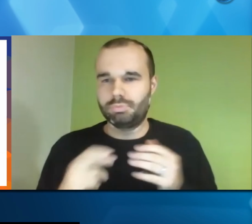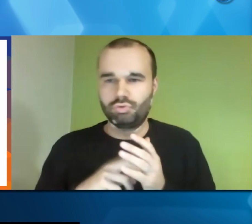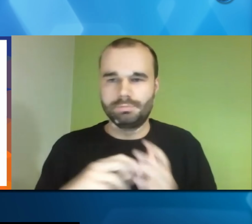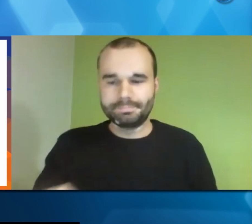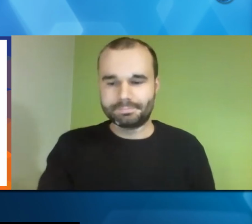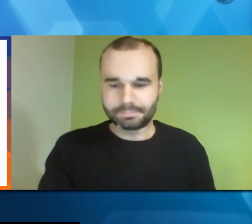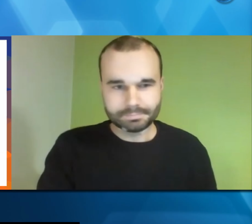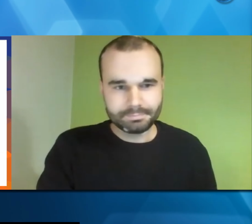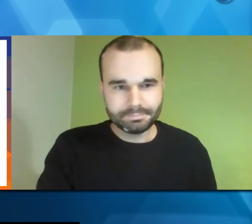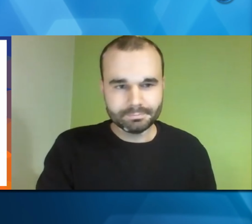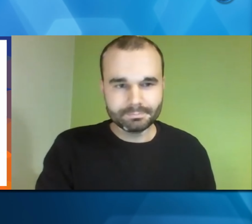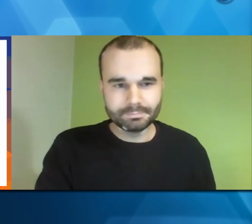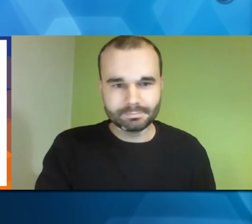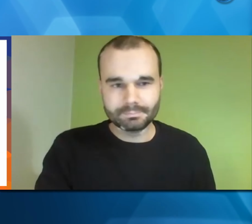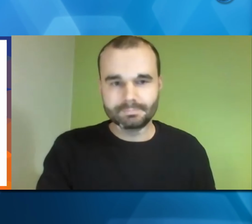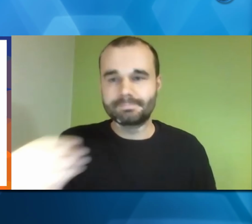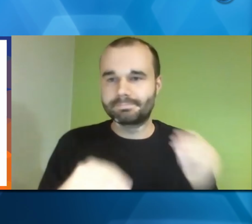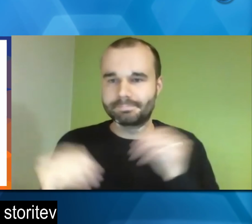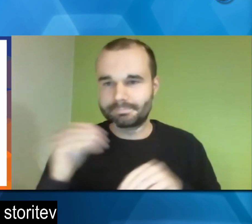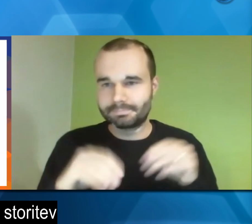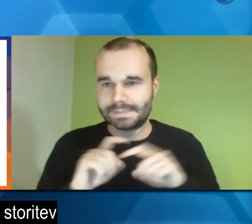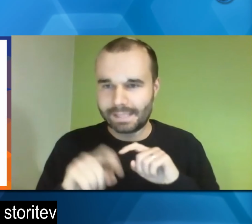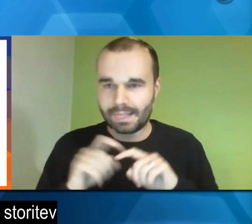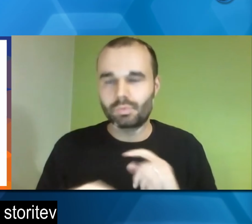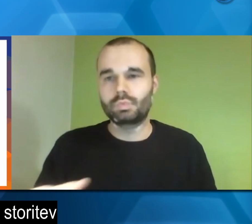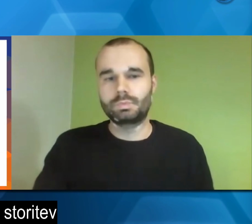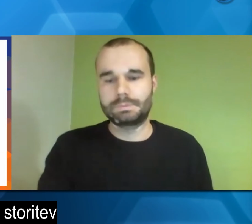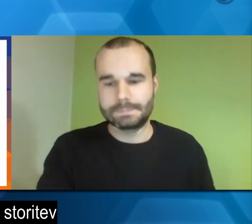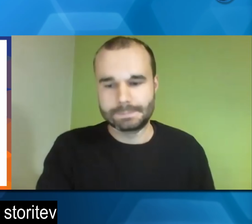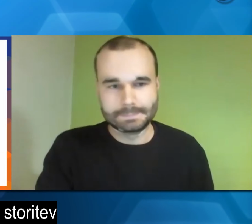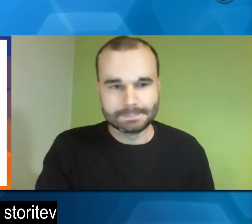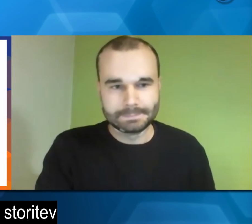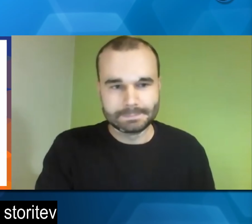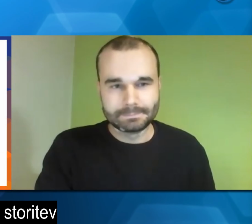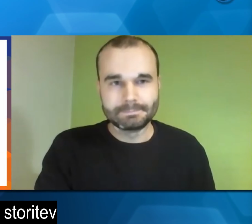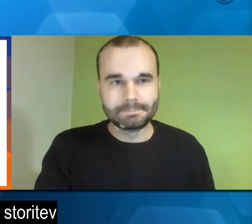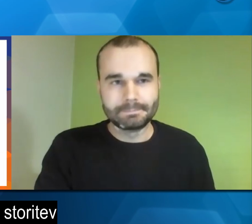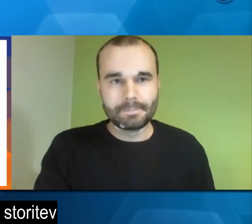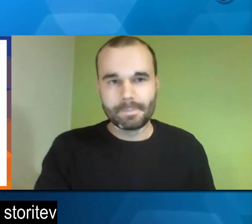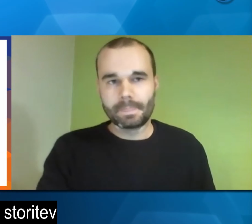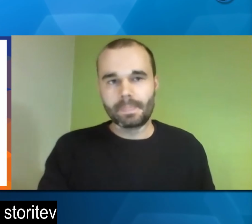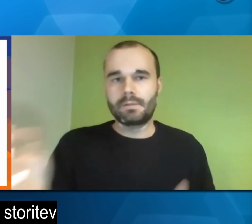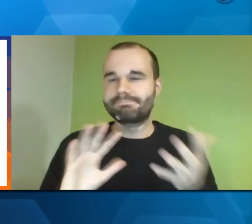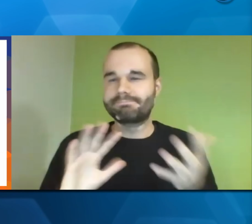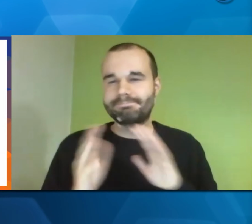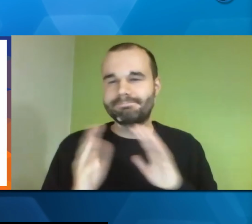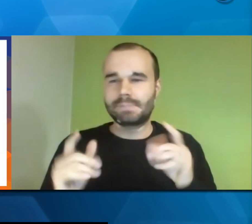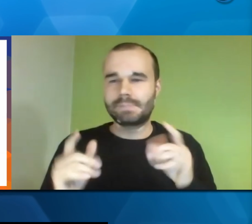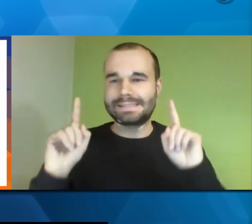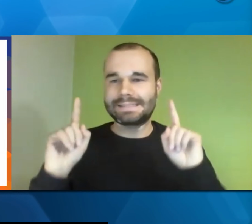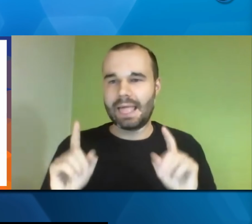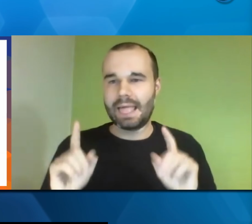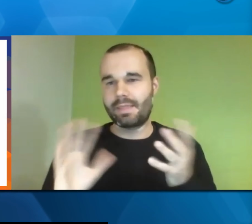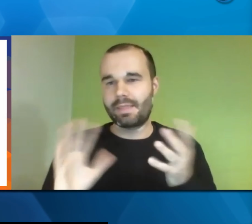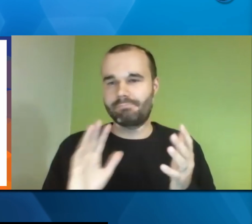oni montirajo in še veliko drugih stvari. tudi nudijo storitev pakiranja izdelkov. Sedaj